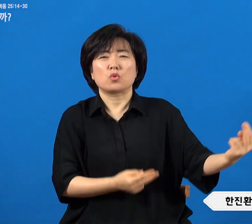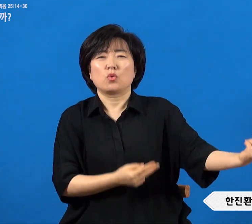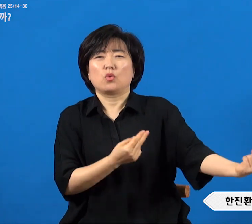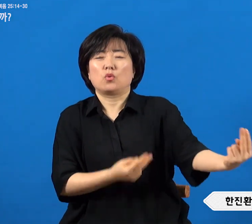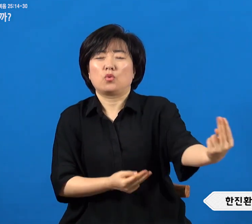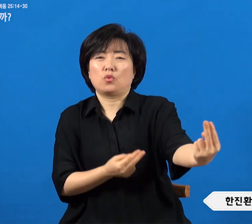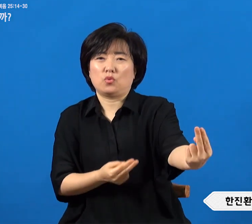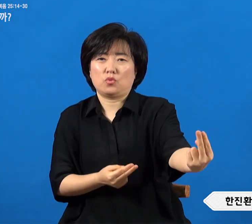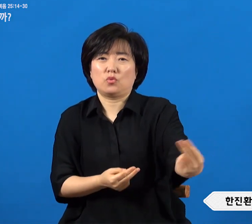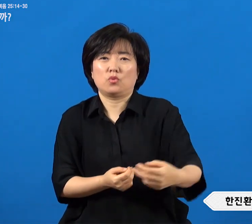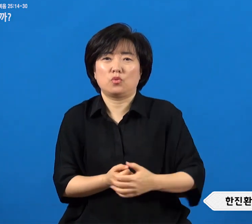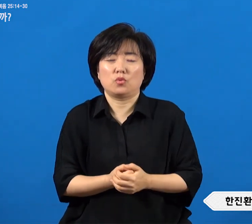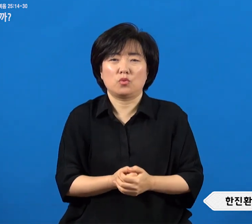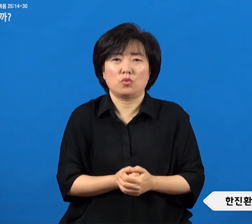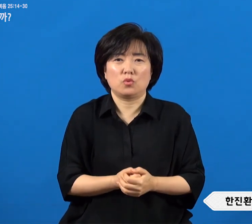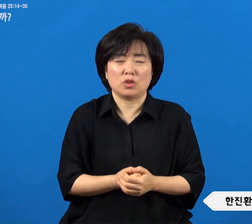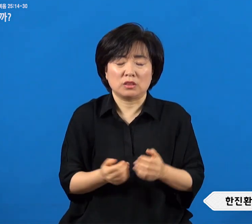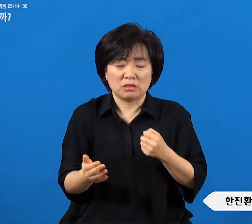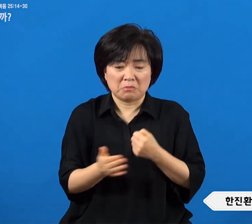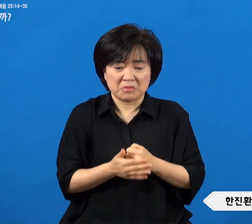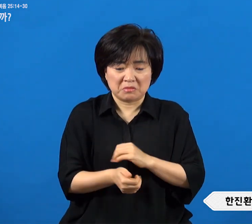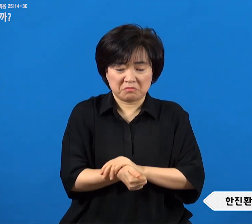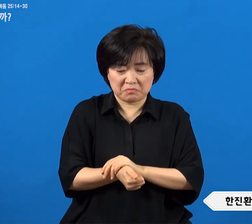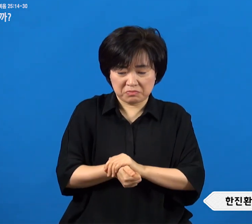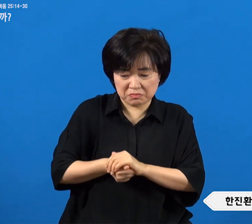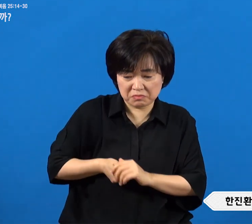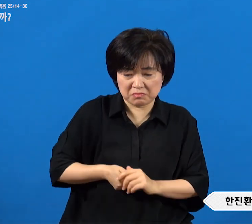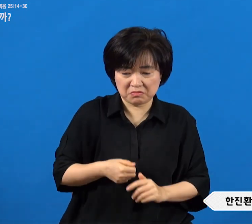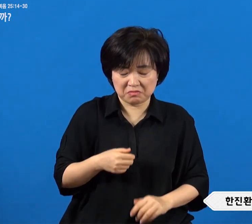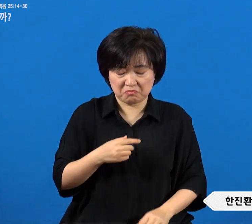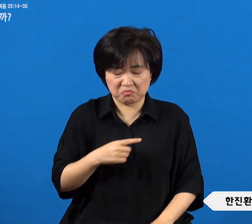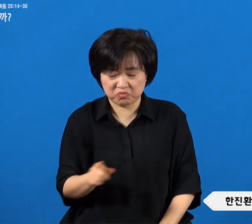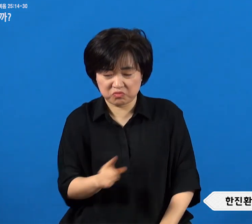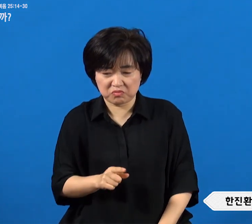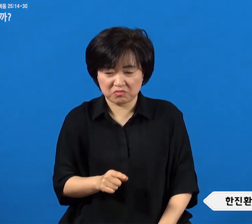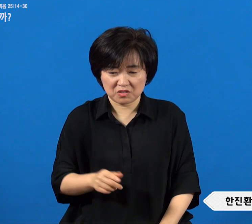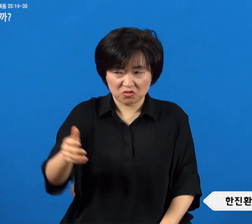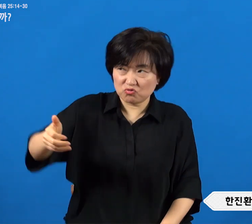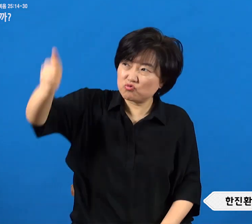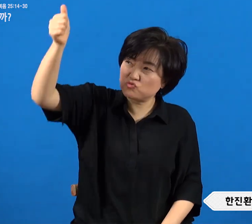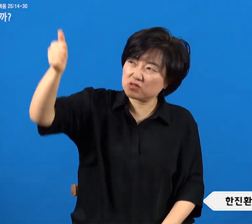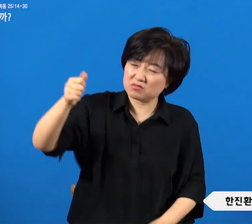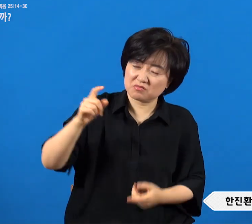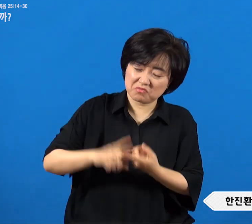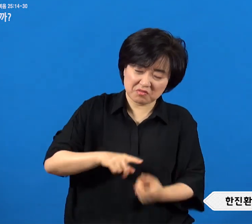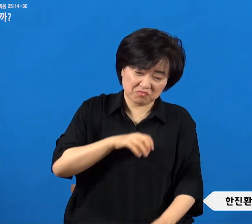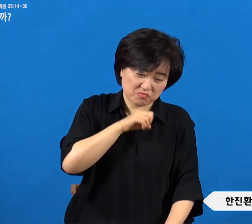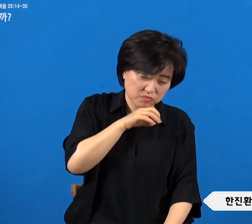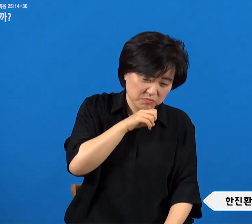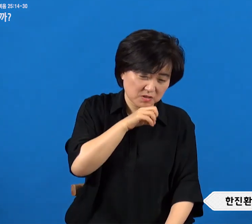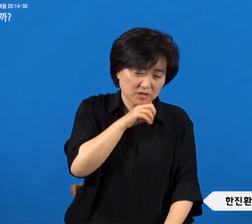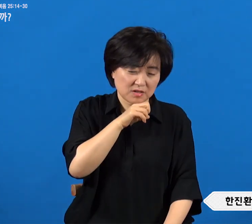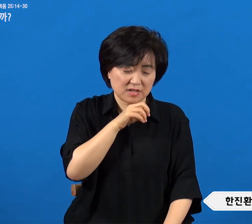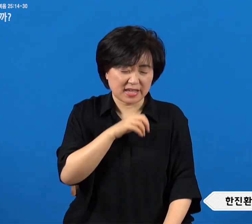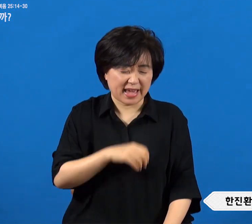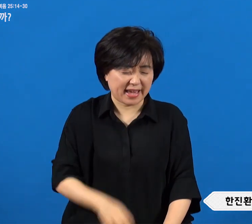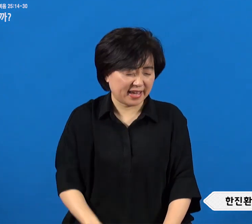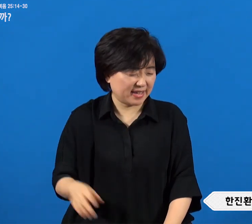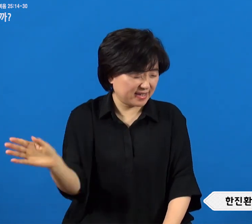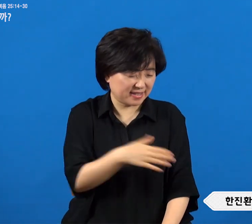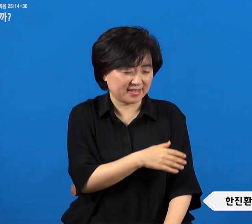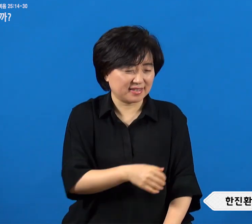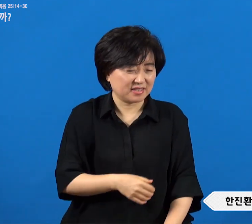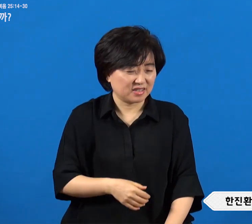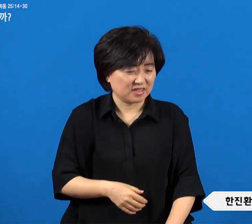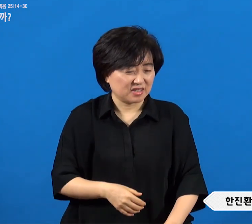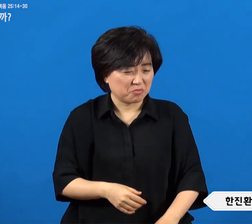것입니다. 그러니까 열등감도 생기고 주인에 대한 불만도 생기고, 그래서 에라 모르겠다,